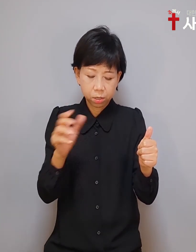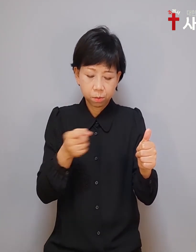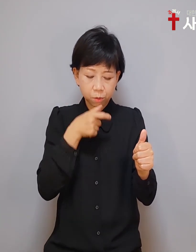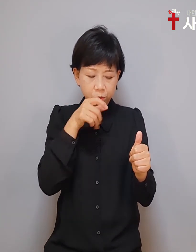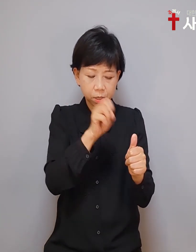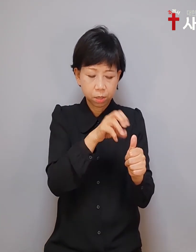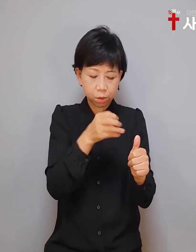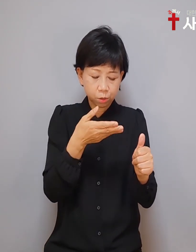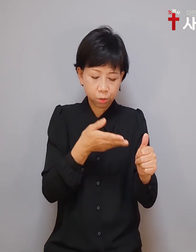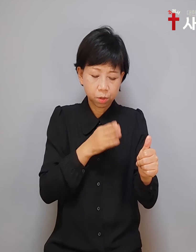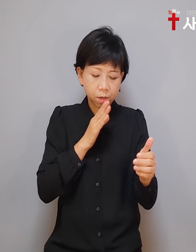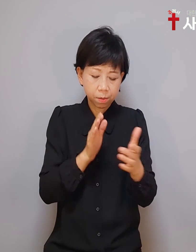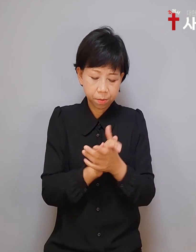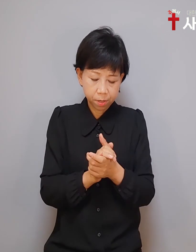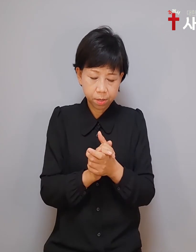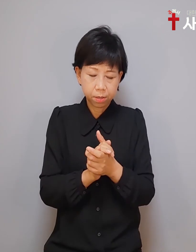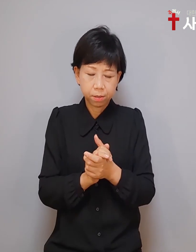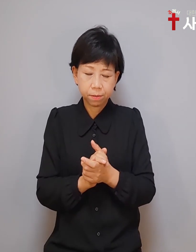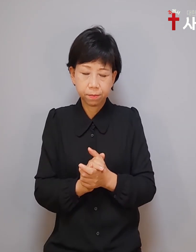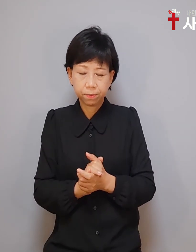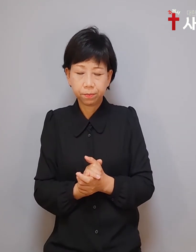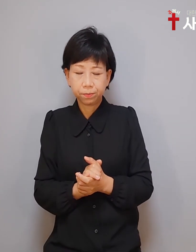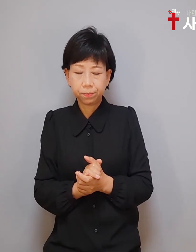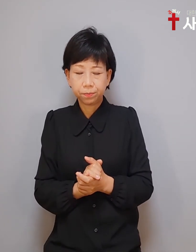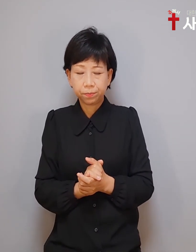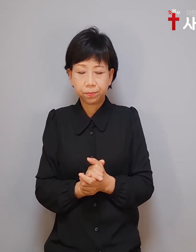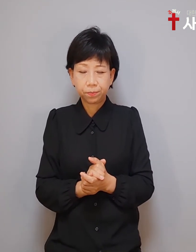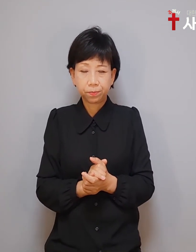주노라. 아멘.